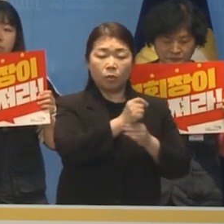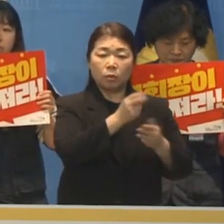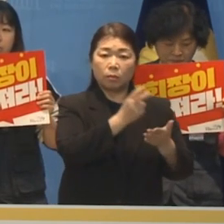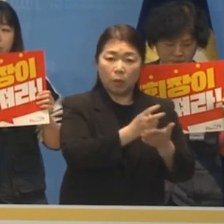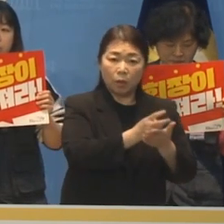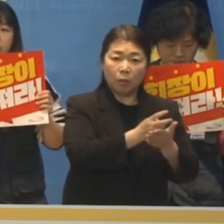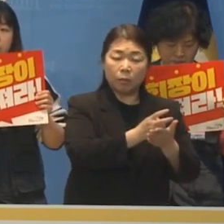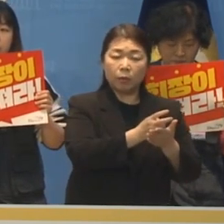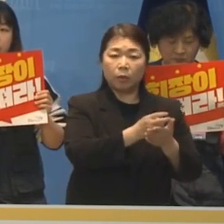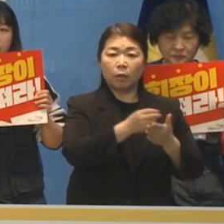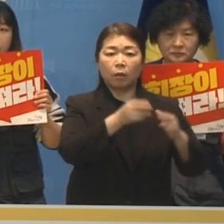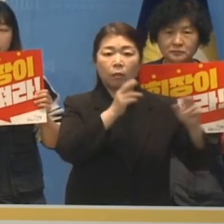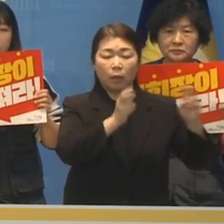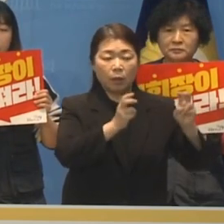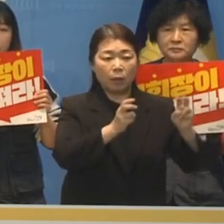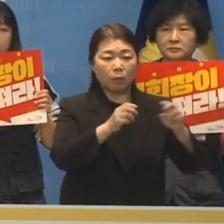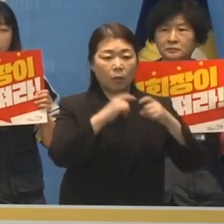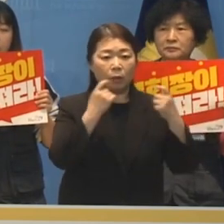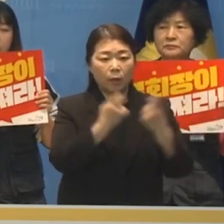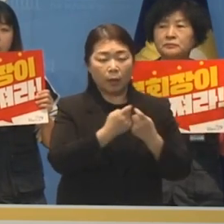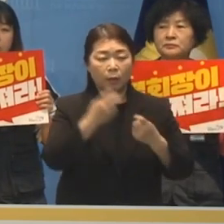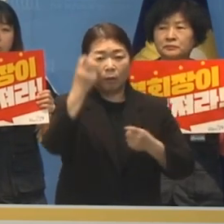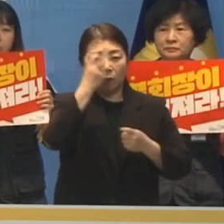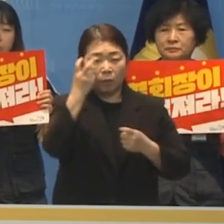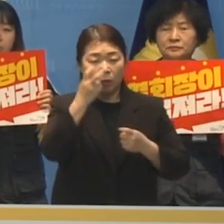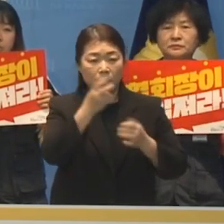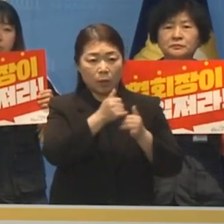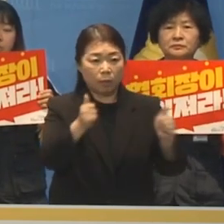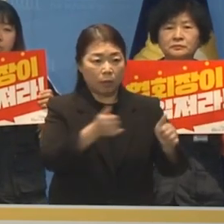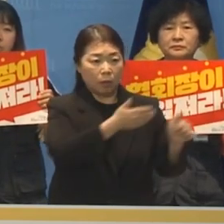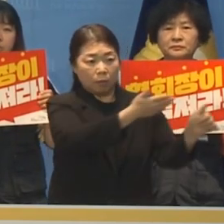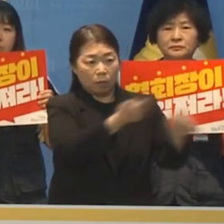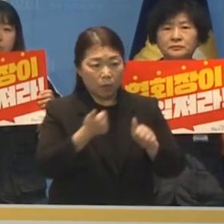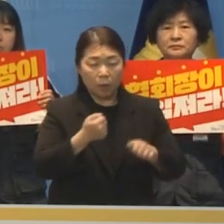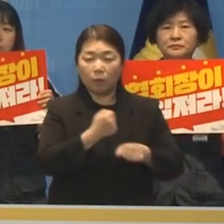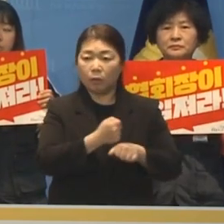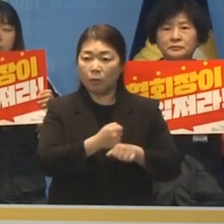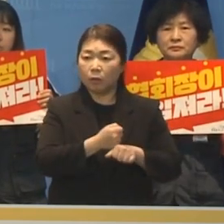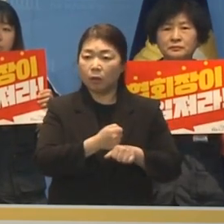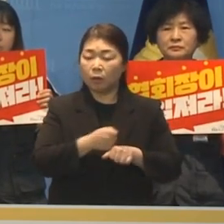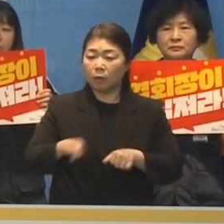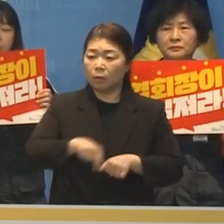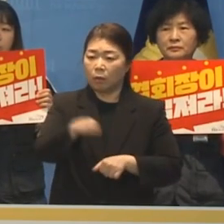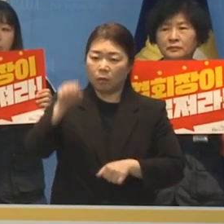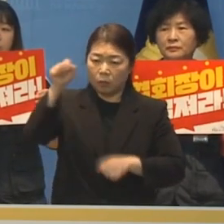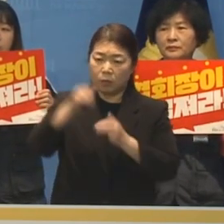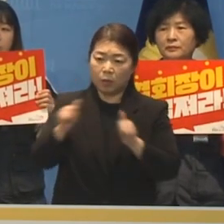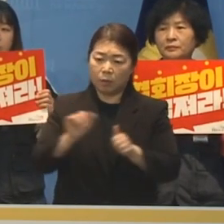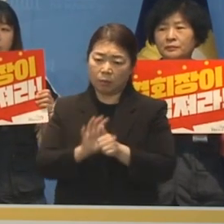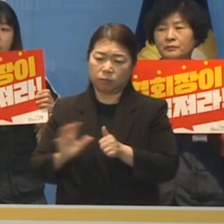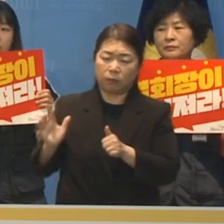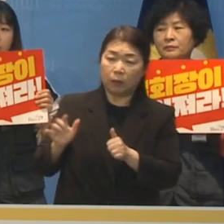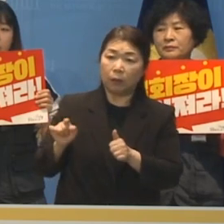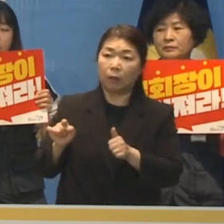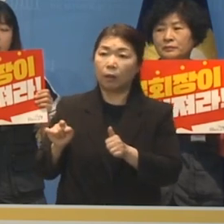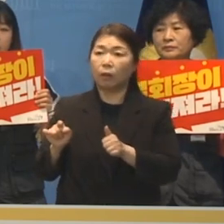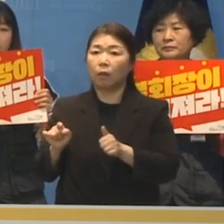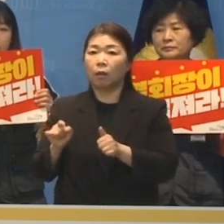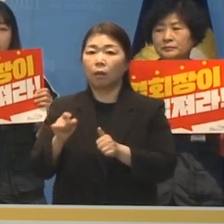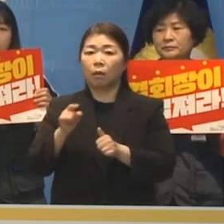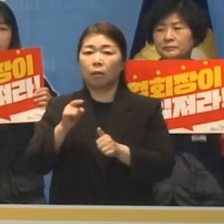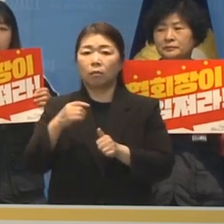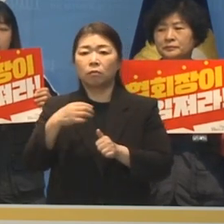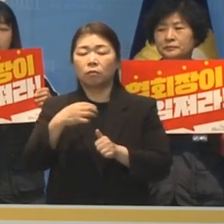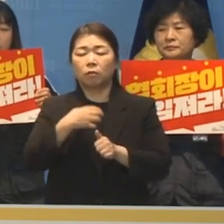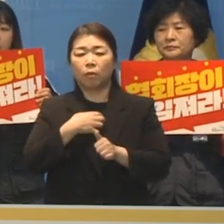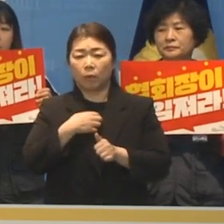사설경비 용역을 고용하는 등 일사천리로 노동자들을 사지로 내몰고 있습니다. 노동자들이